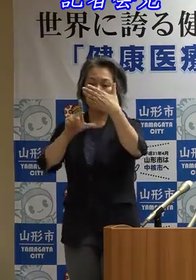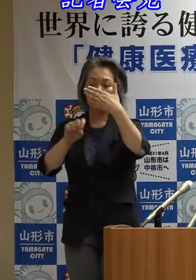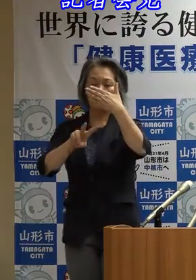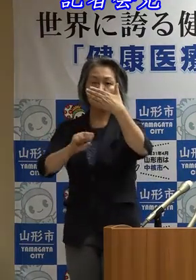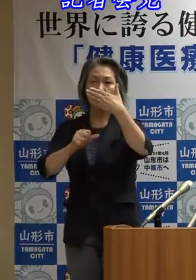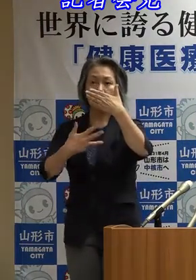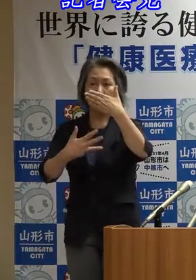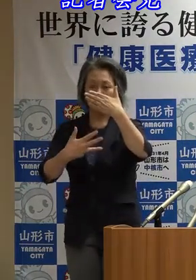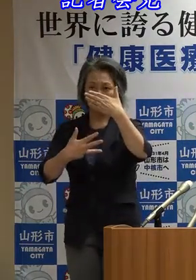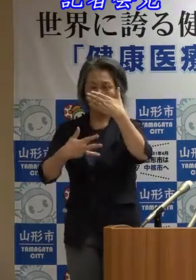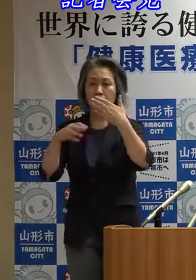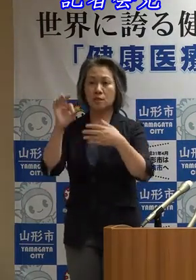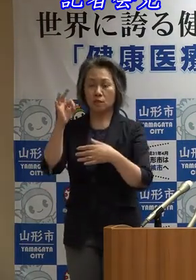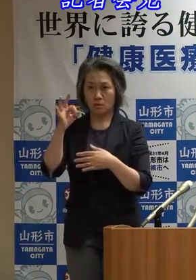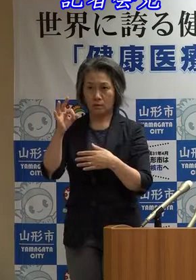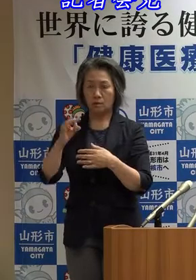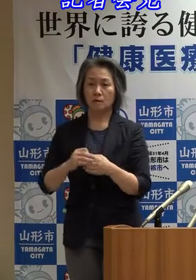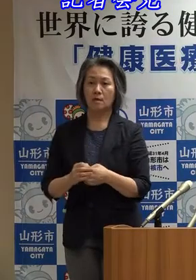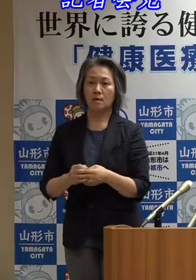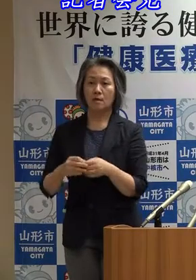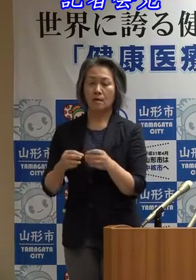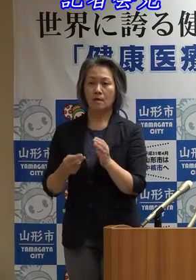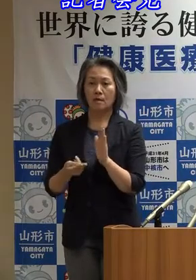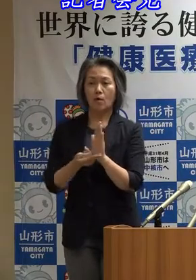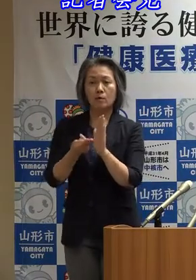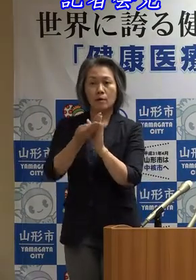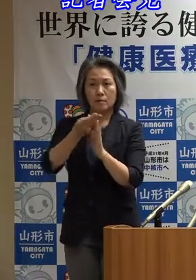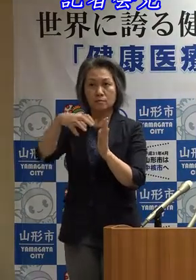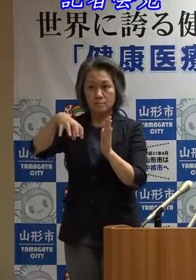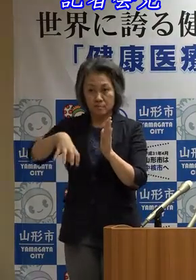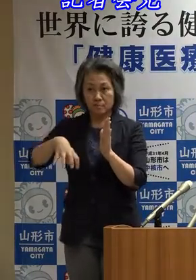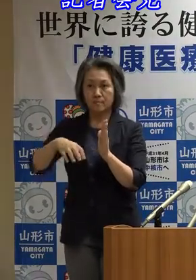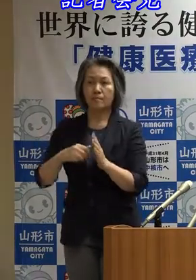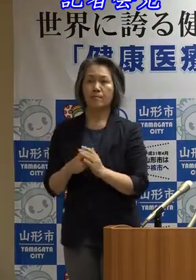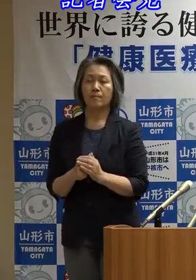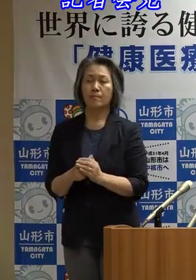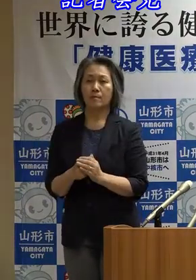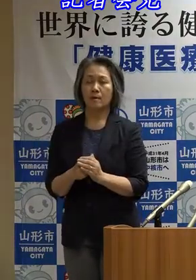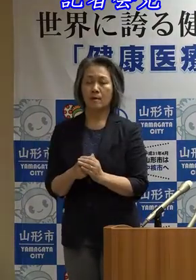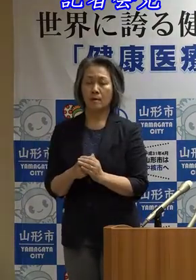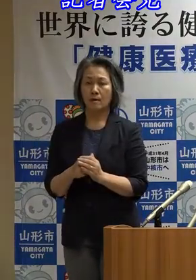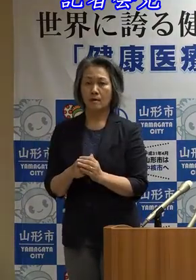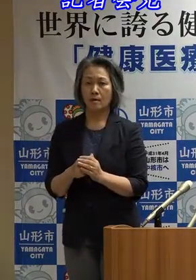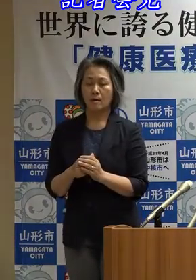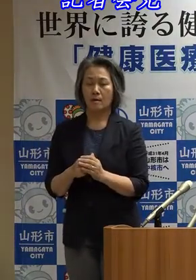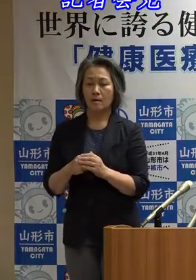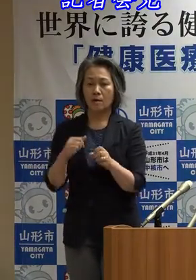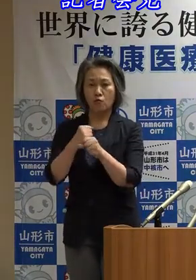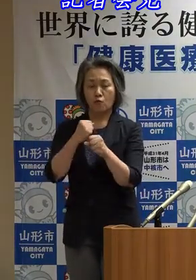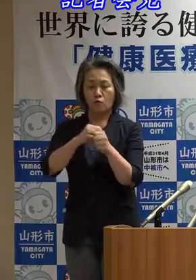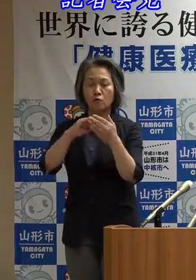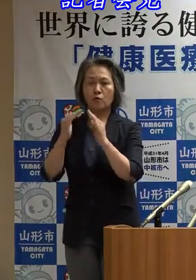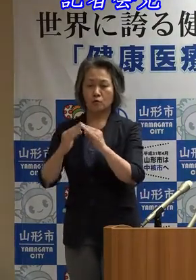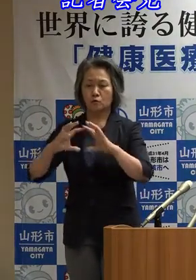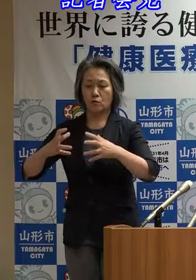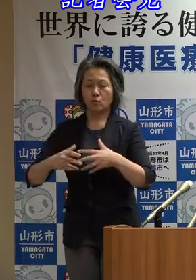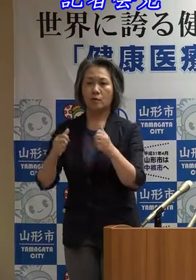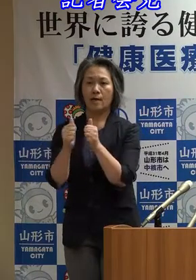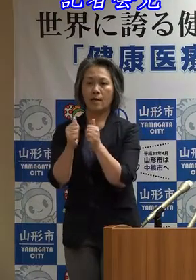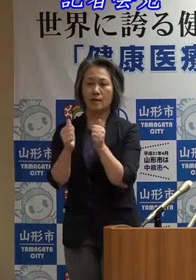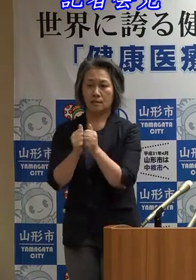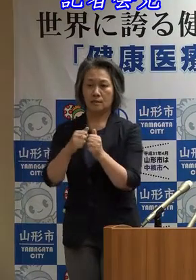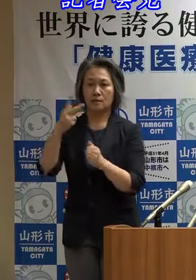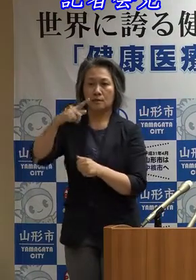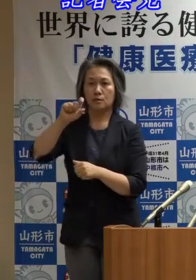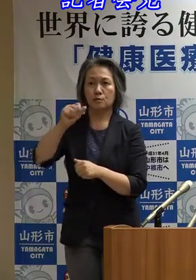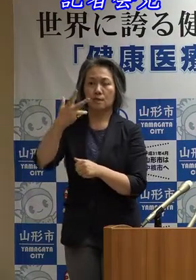月28日金曜日に山形グランドホテルにおいて山形創造都市国際会議2018